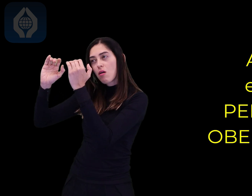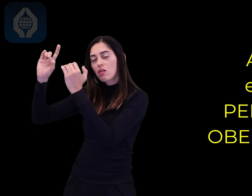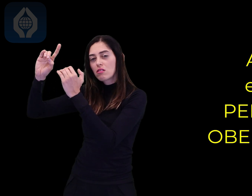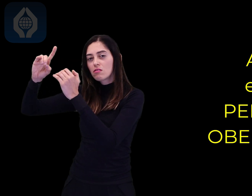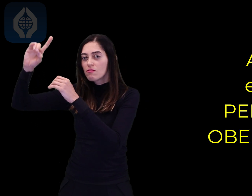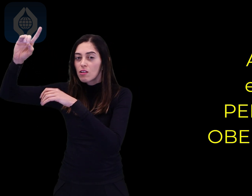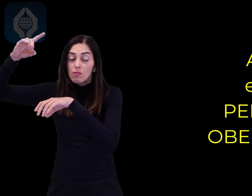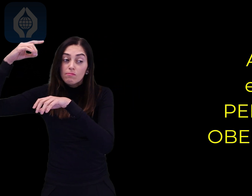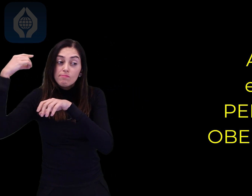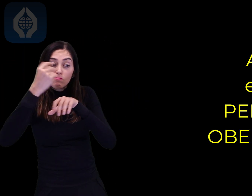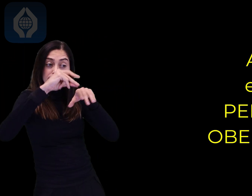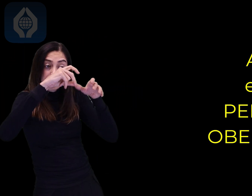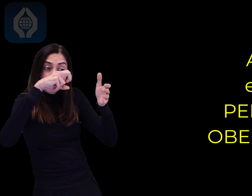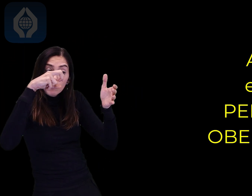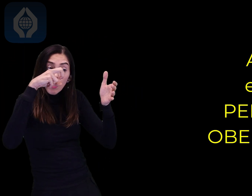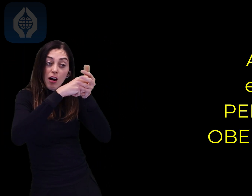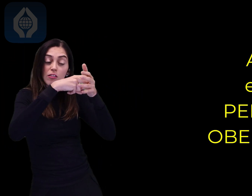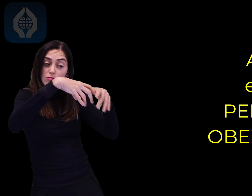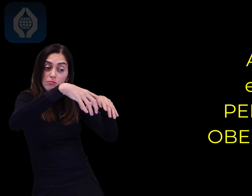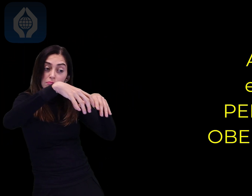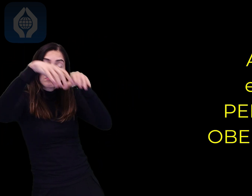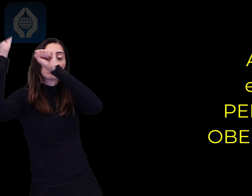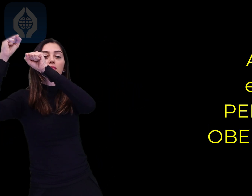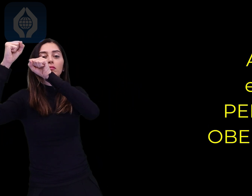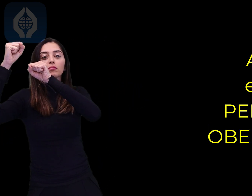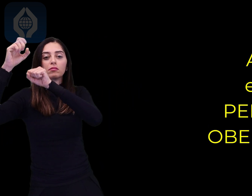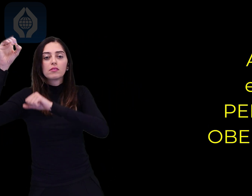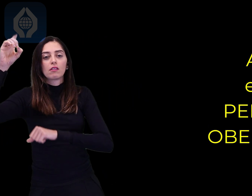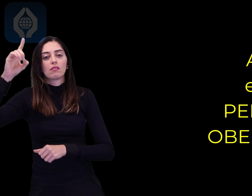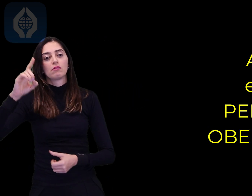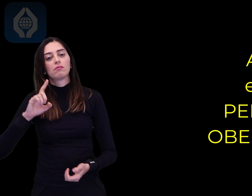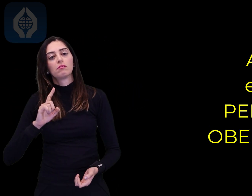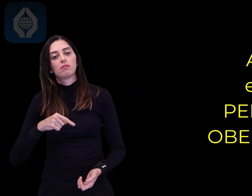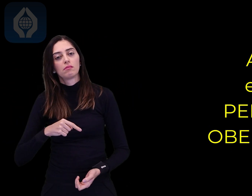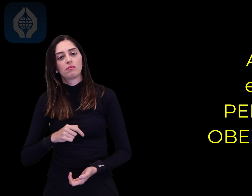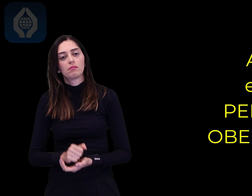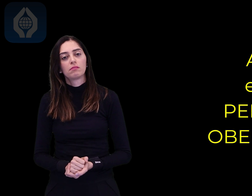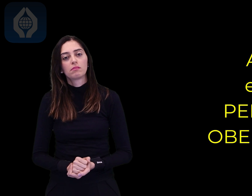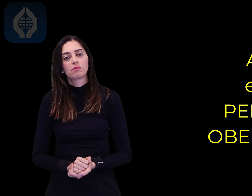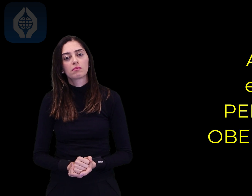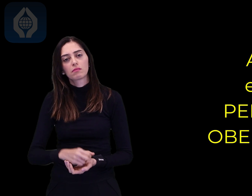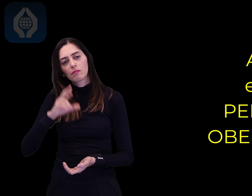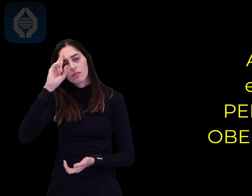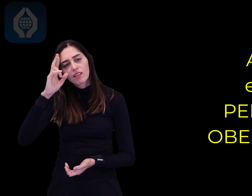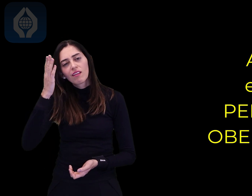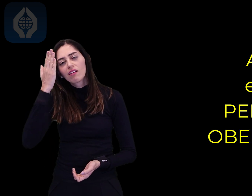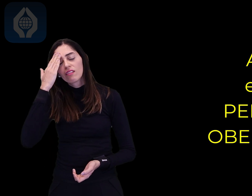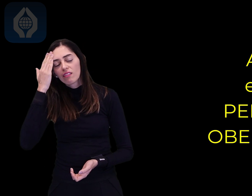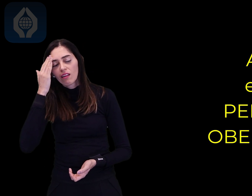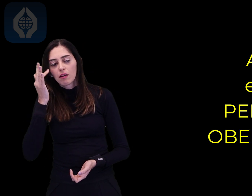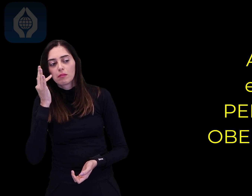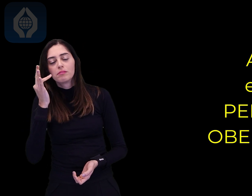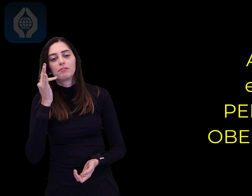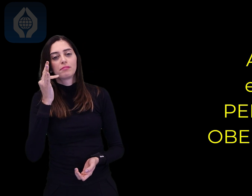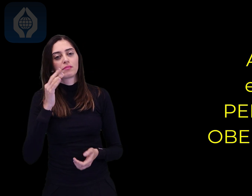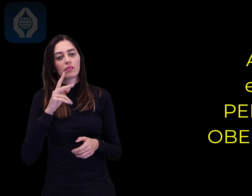seriam amaldiçoados e castigados por Deus. O Senhor sabia que em pouco tempo a nação de Israel